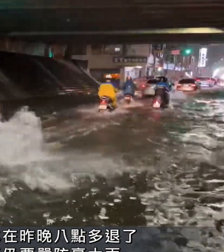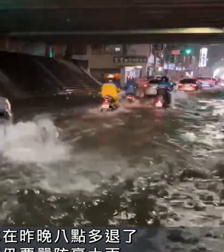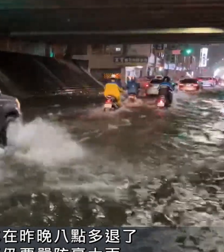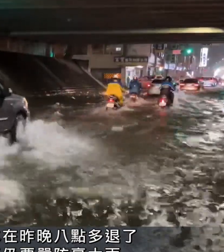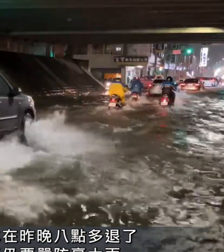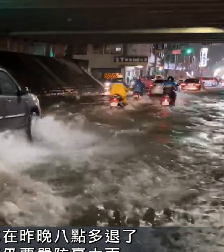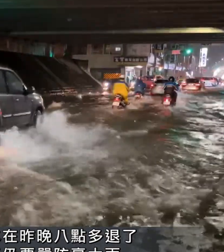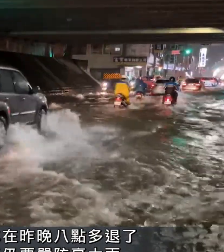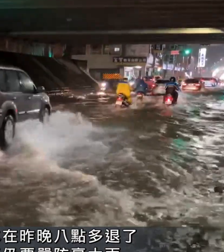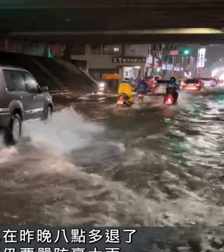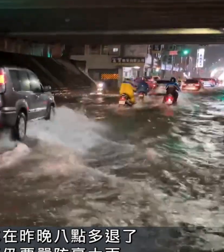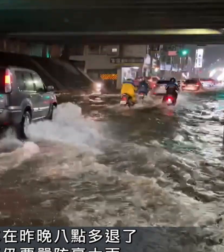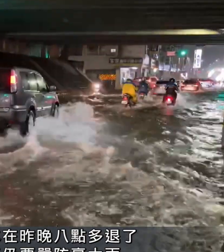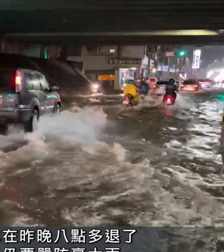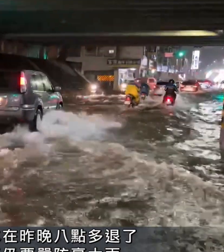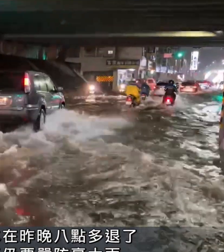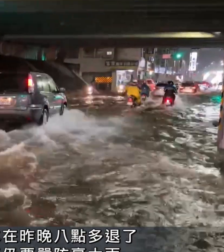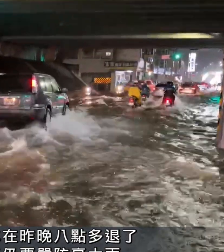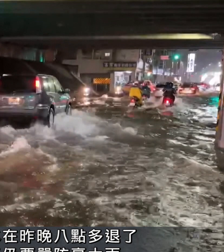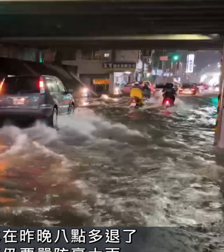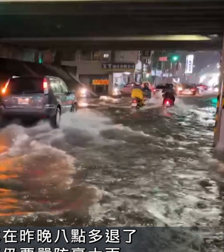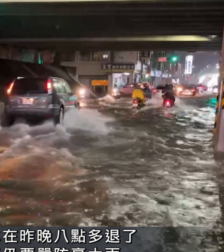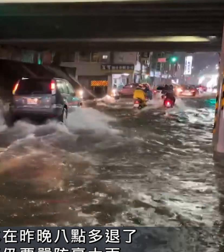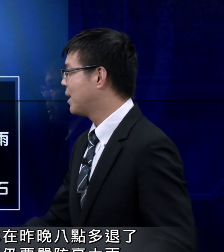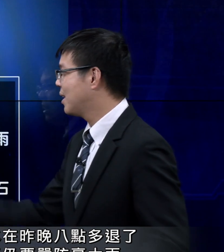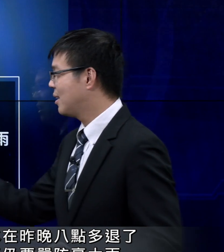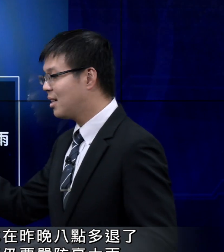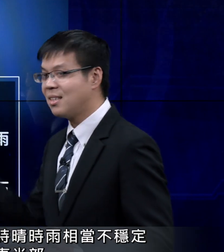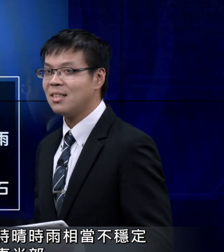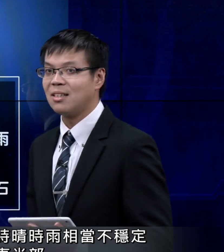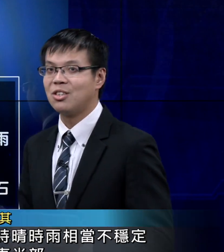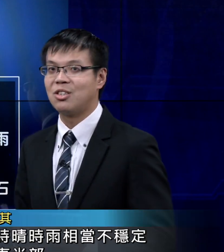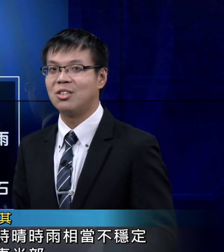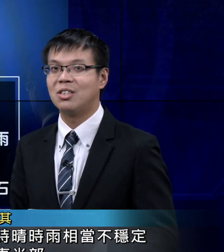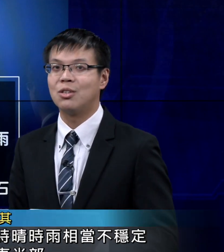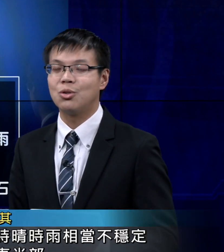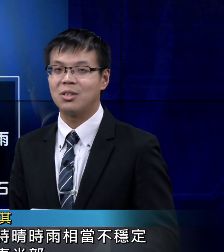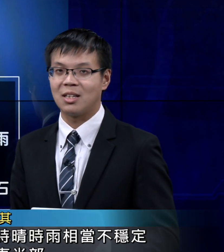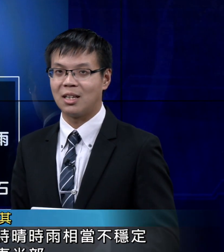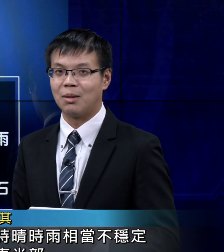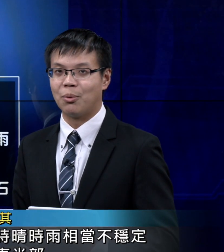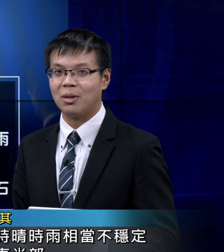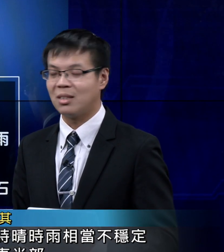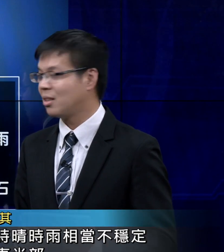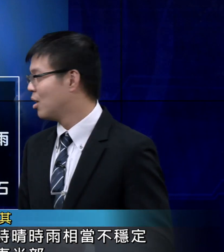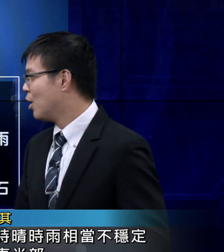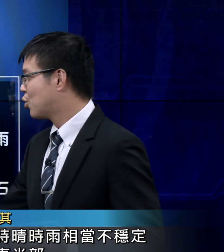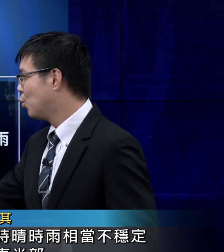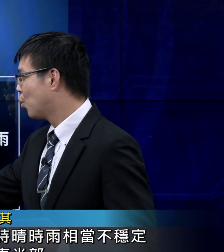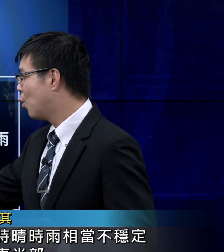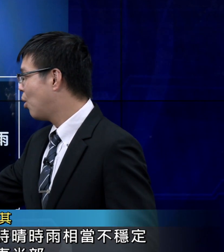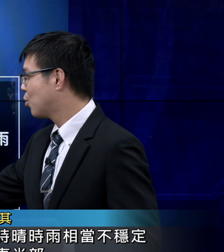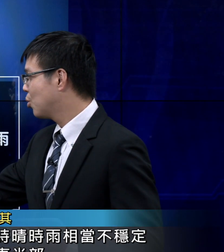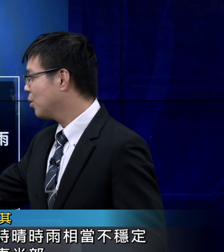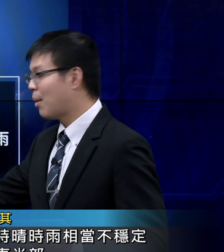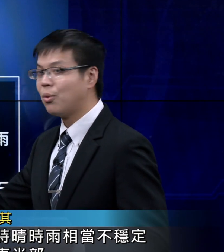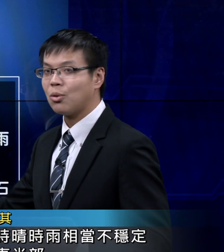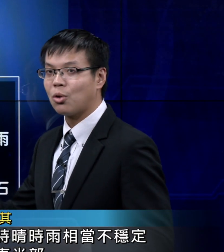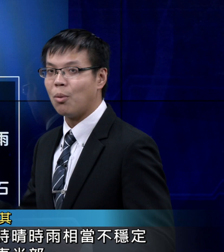气象局提醒，今天仍要严防豪大雨。 明天天气呢是时晴时雨，相当的不稳定。中午过后，中南部、东半